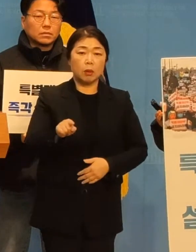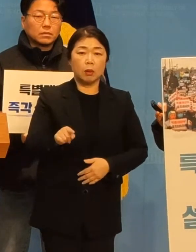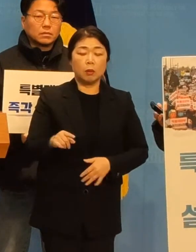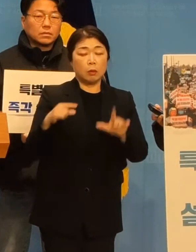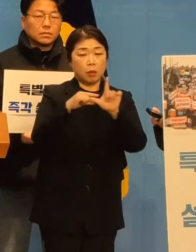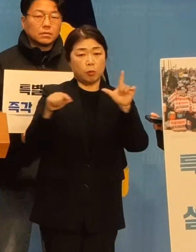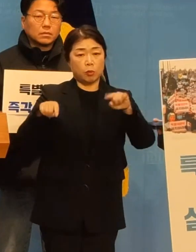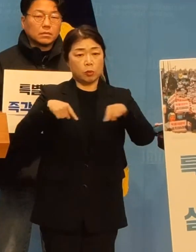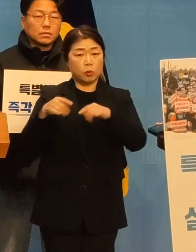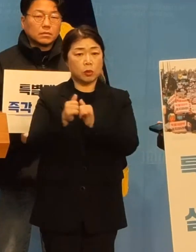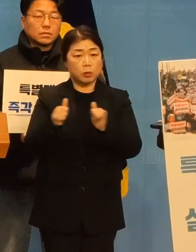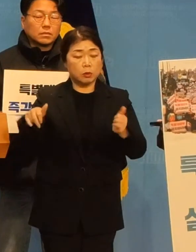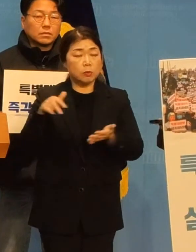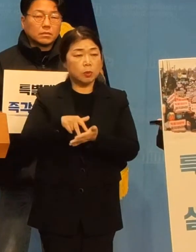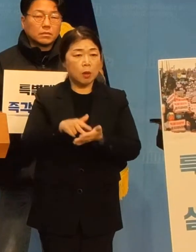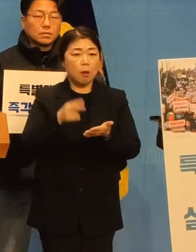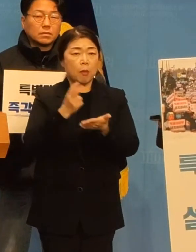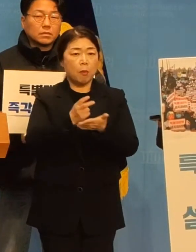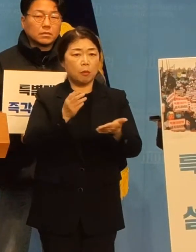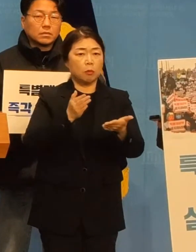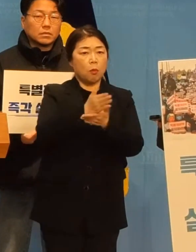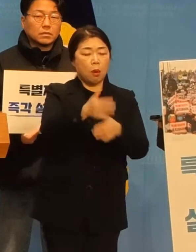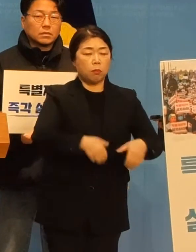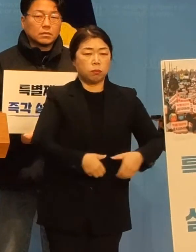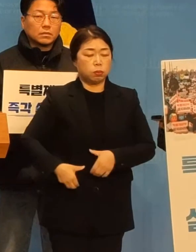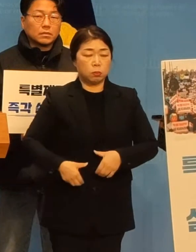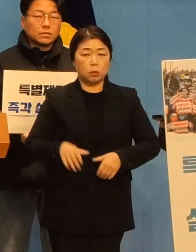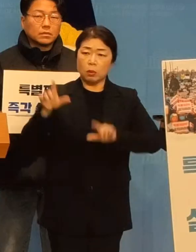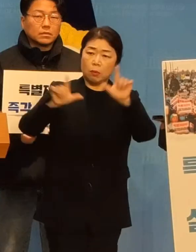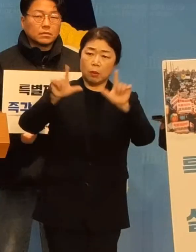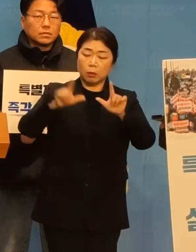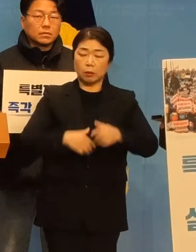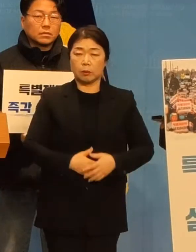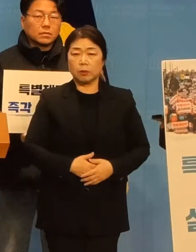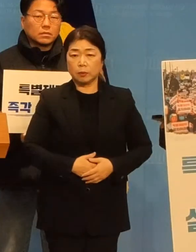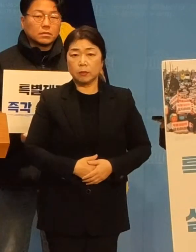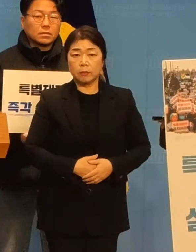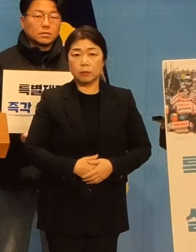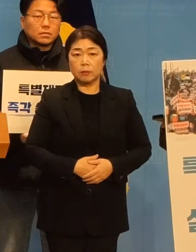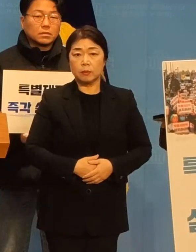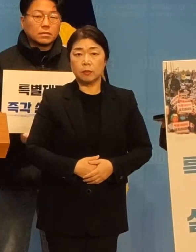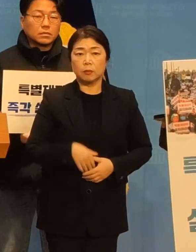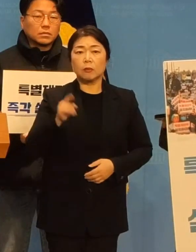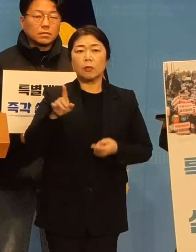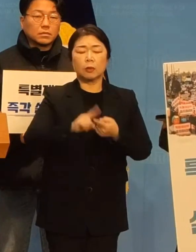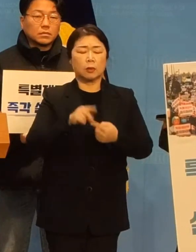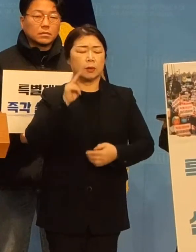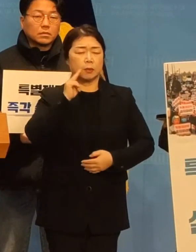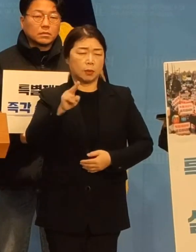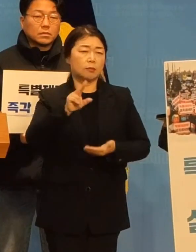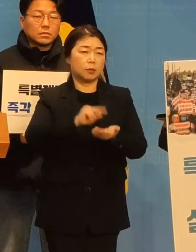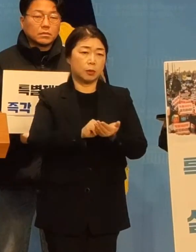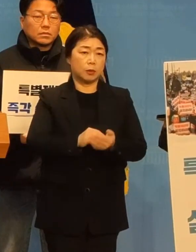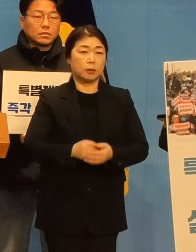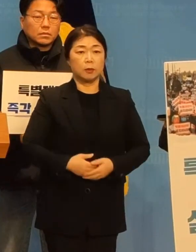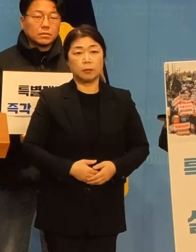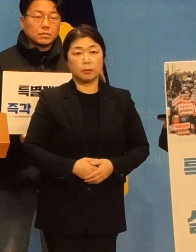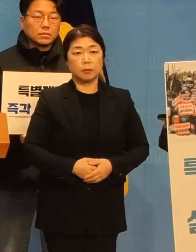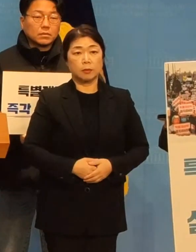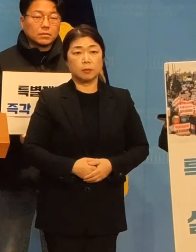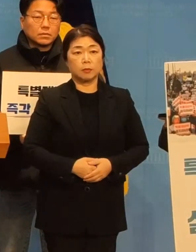정치인들 내에서도 이 법안 통과에 주저하고 있는 그런 상황입니다. 이 상황이 너무도 심각하고